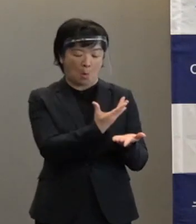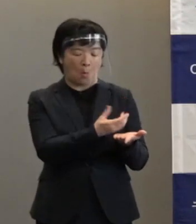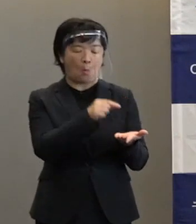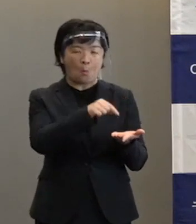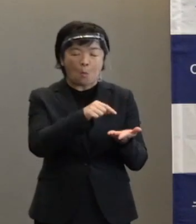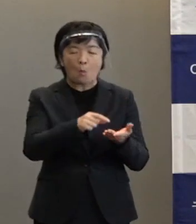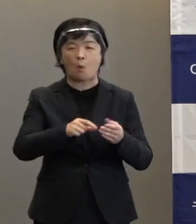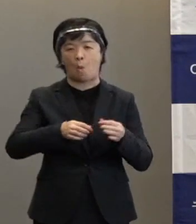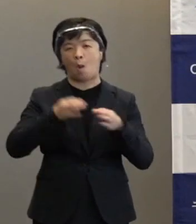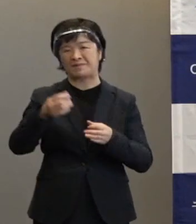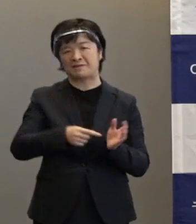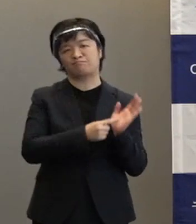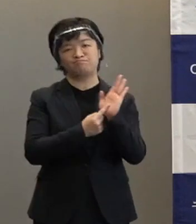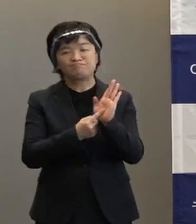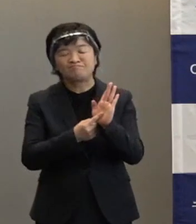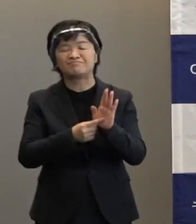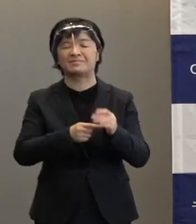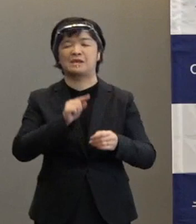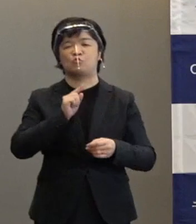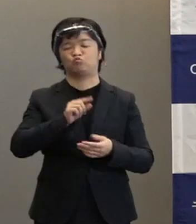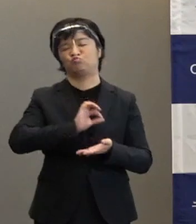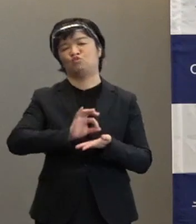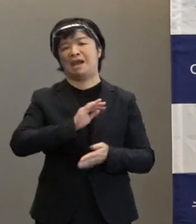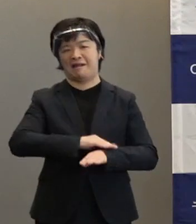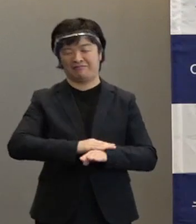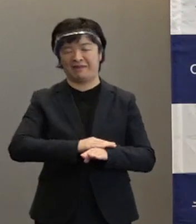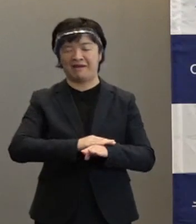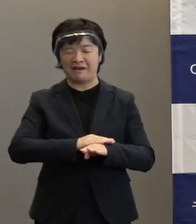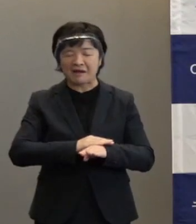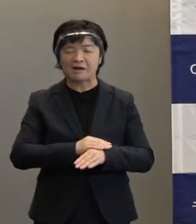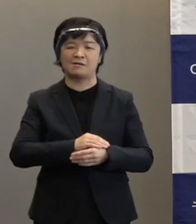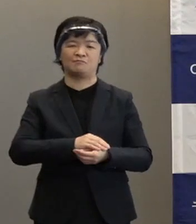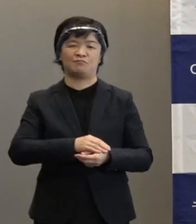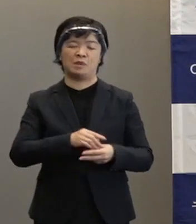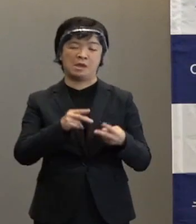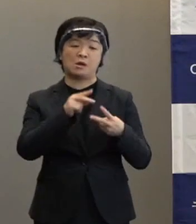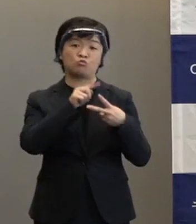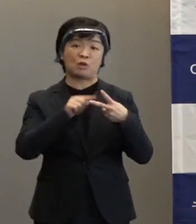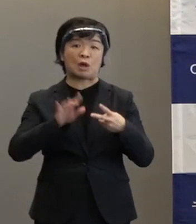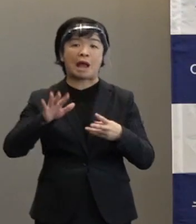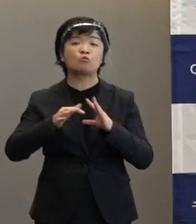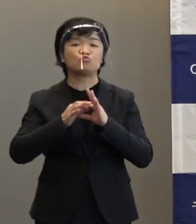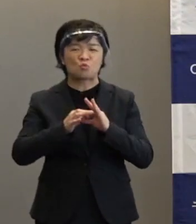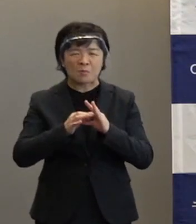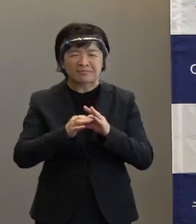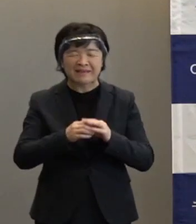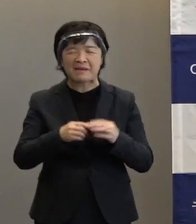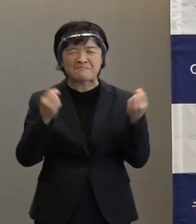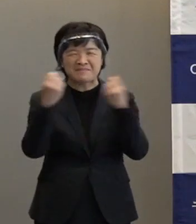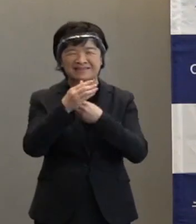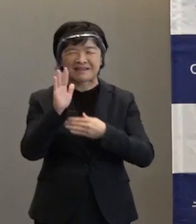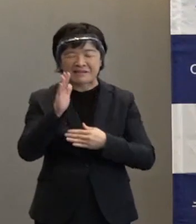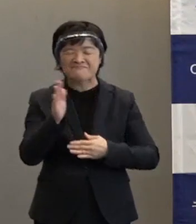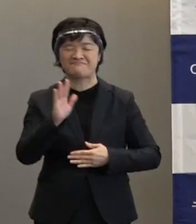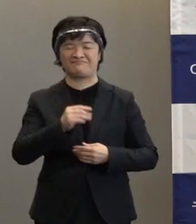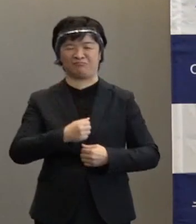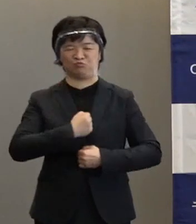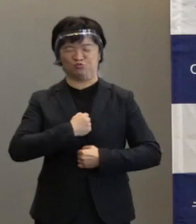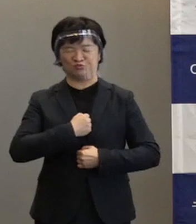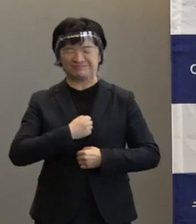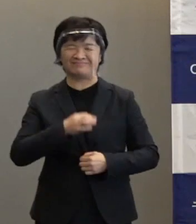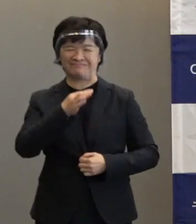。2種類の食事券がありますので、利用できる店舗をよくご確認の上、お買い間違いのないようご注意をください